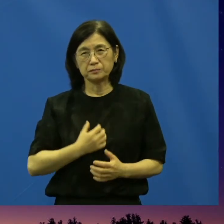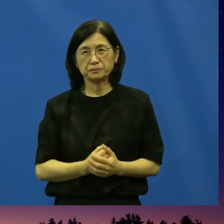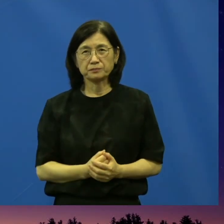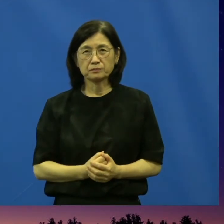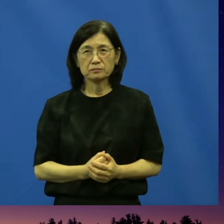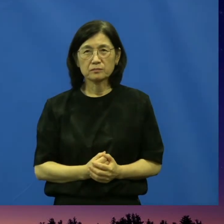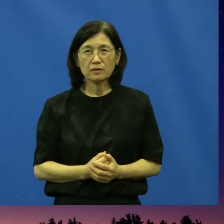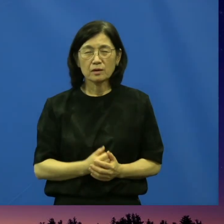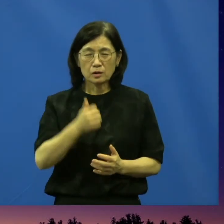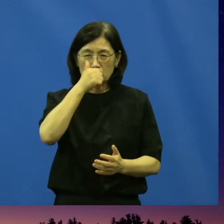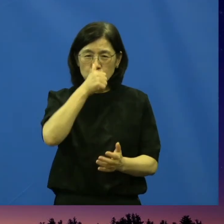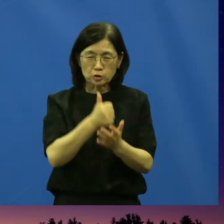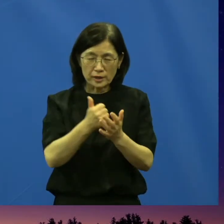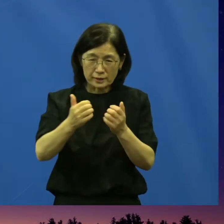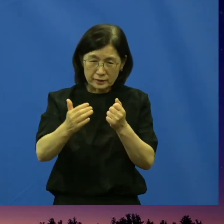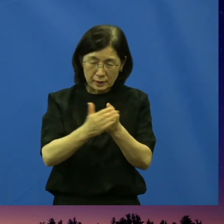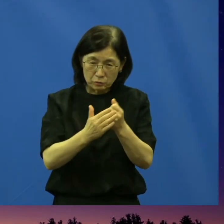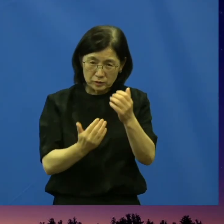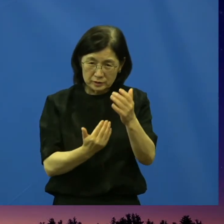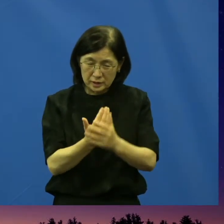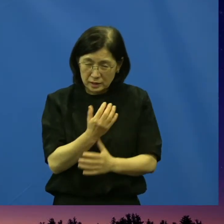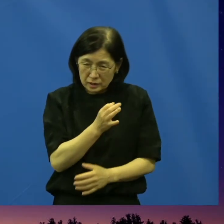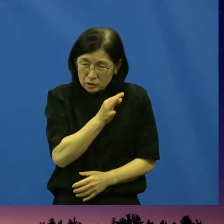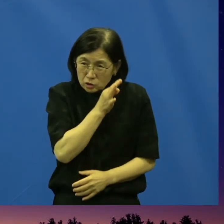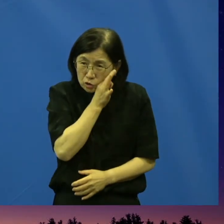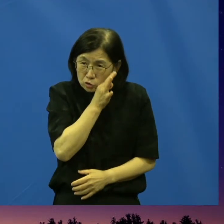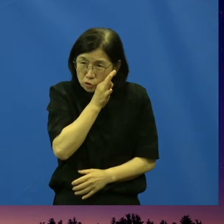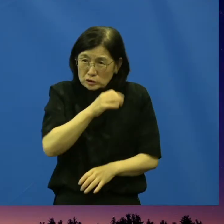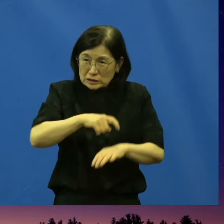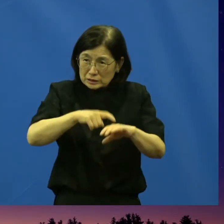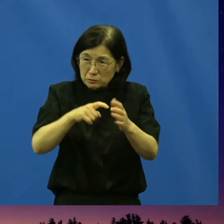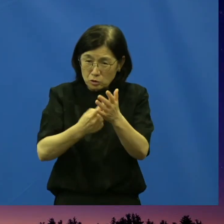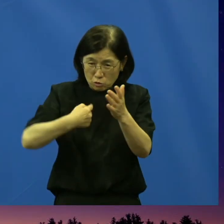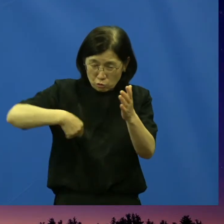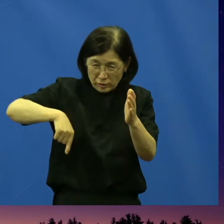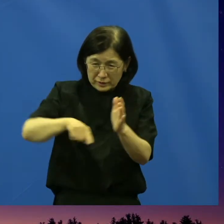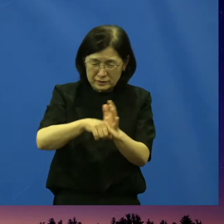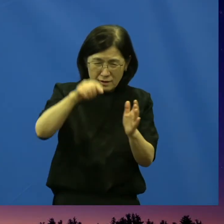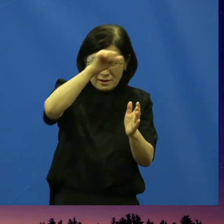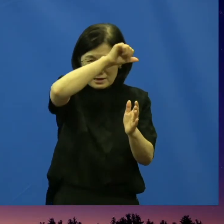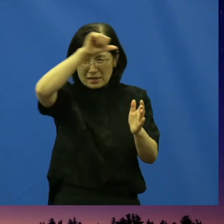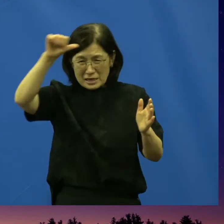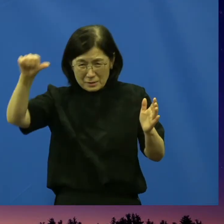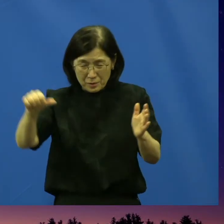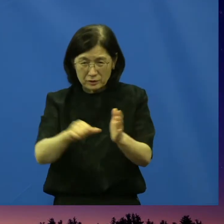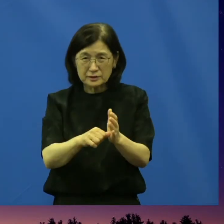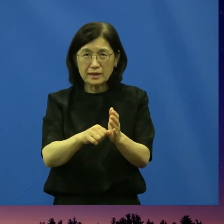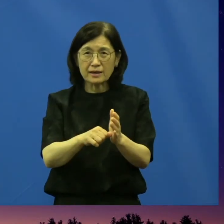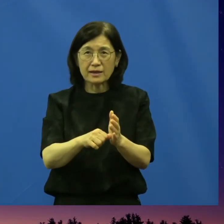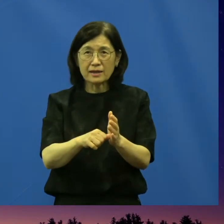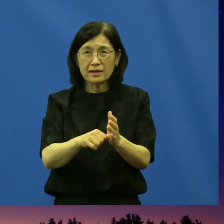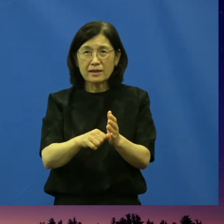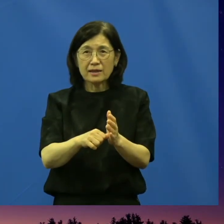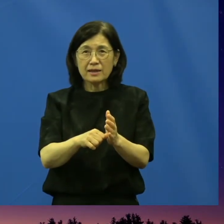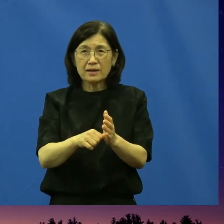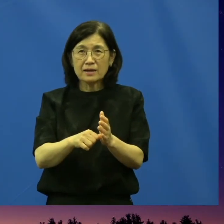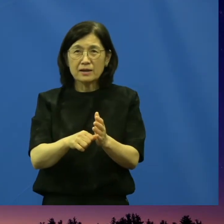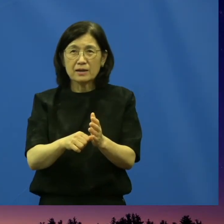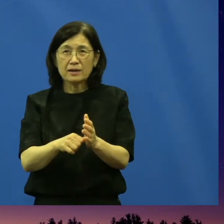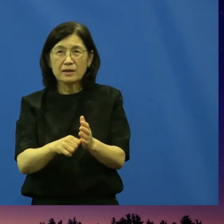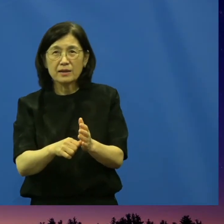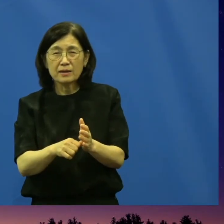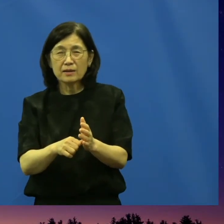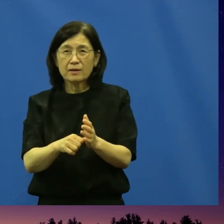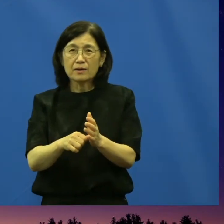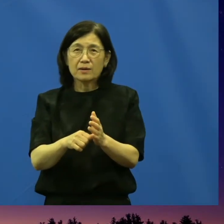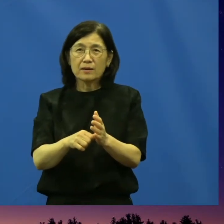문제가 아니에요. 그래서 어떤 사람은 일평생 종교적 수행을 하는 겁니다. 여러분, 이게 티베트나 이런 데 보면 막 계속 뭐 돌리고